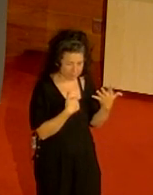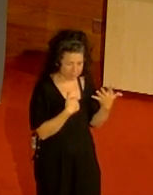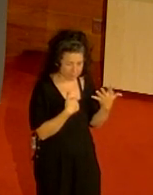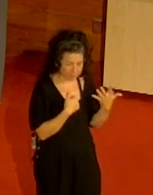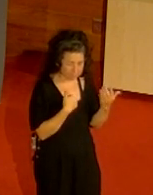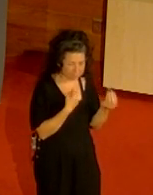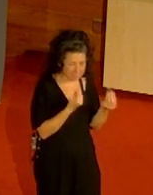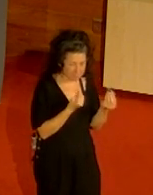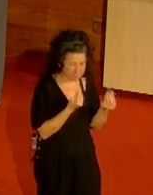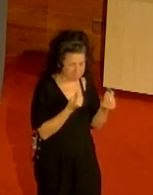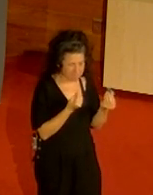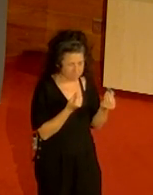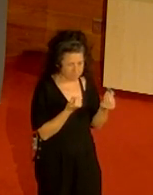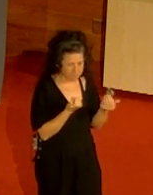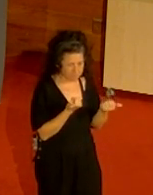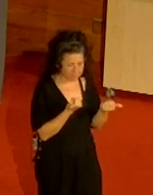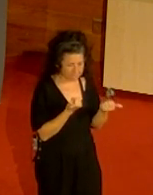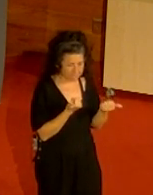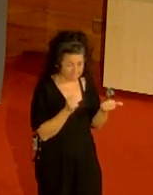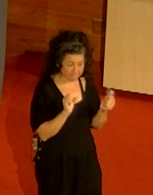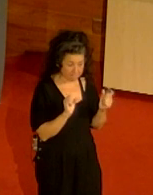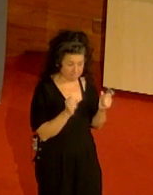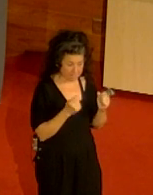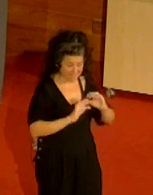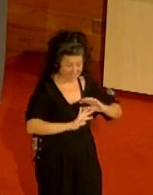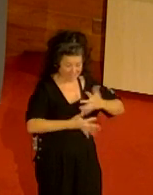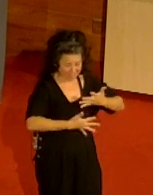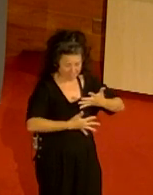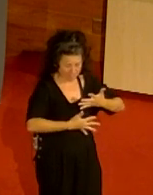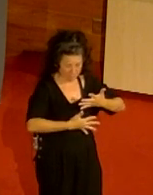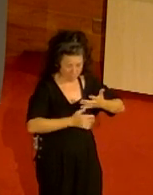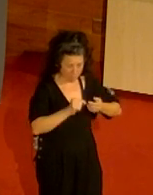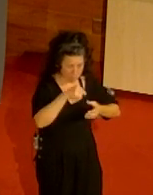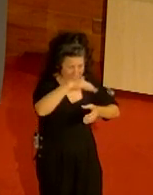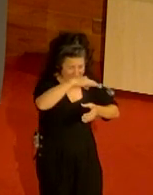a mí es el de poner la semilla de la transformación, ¿no?